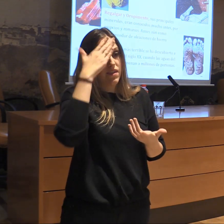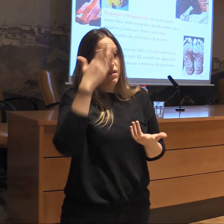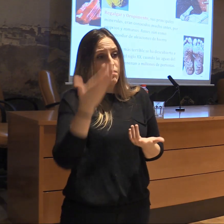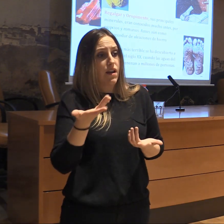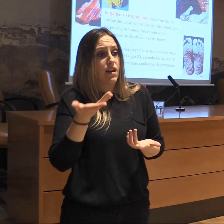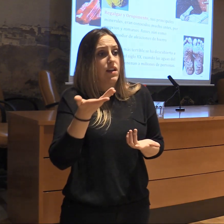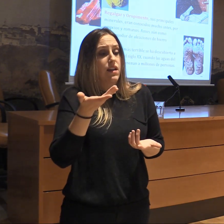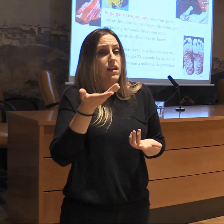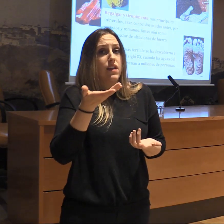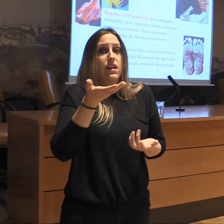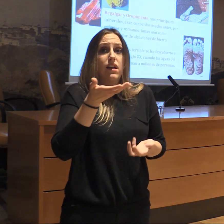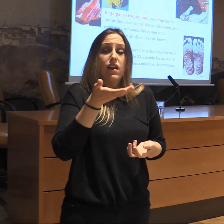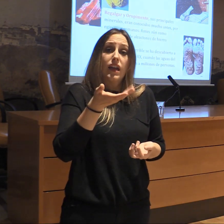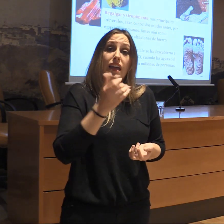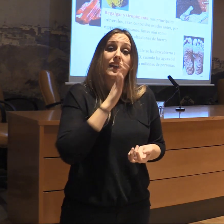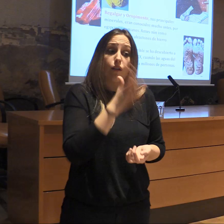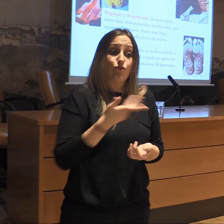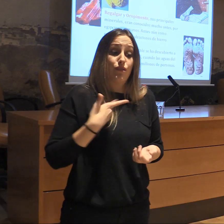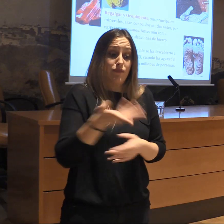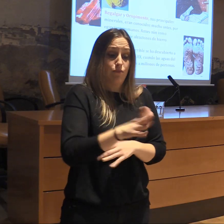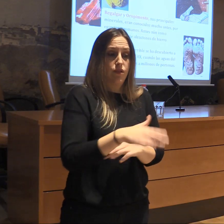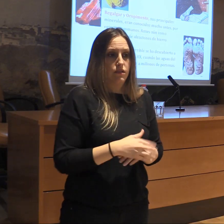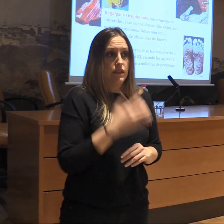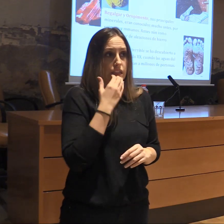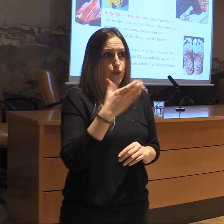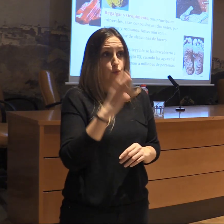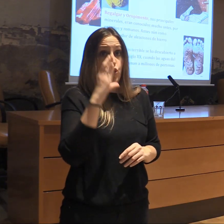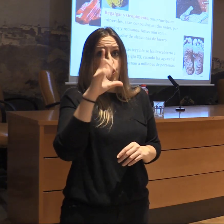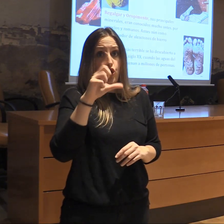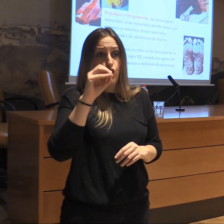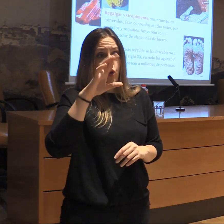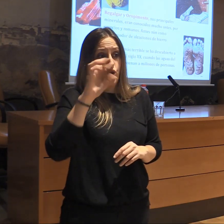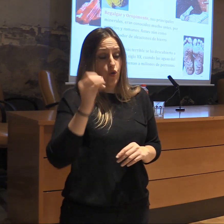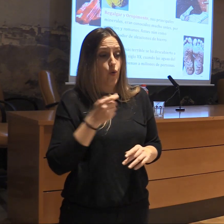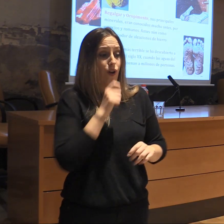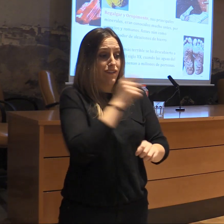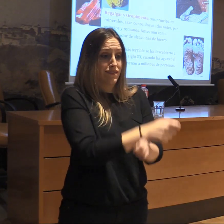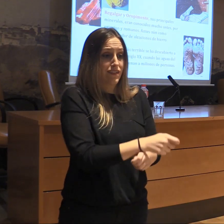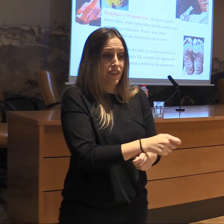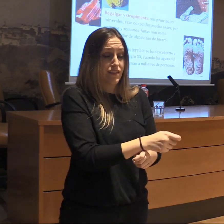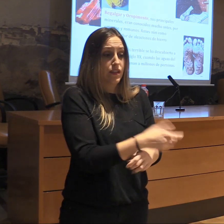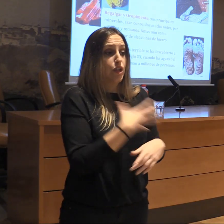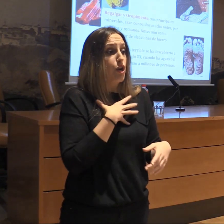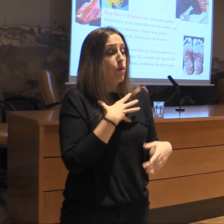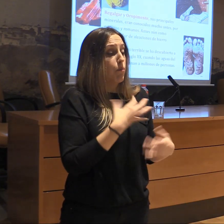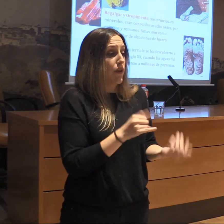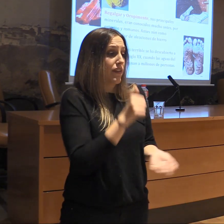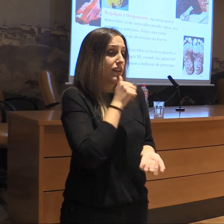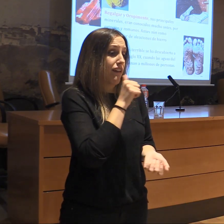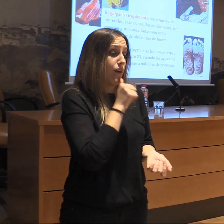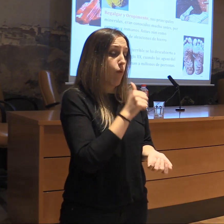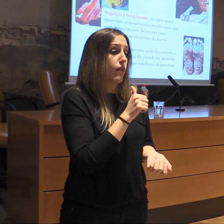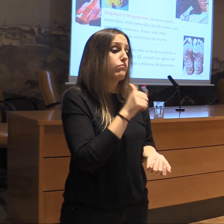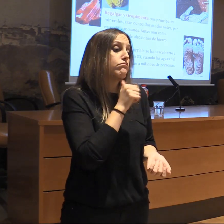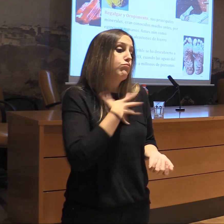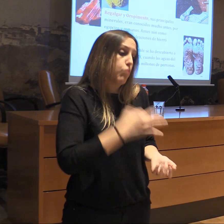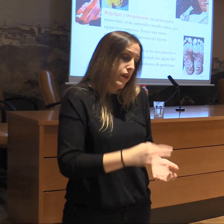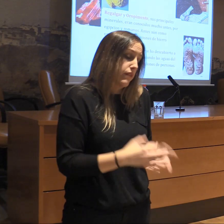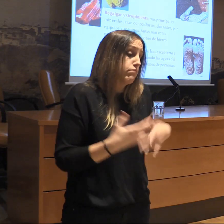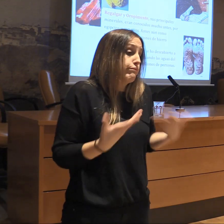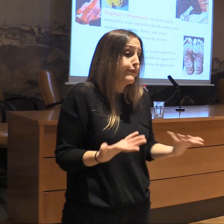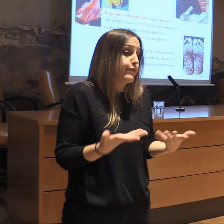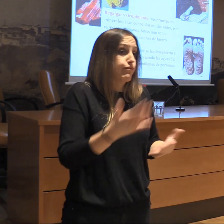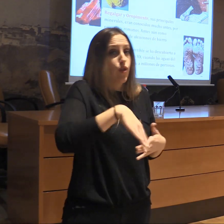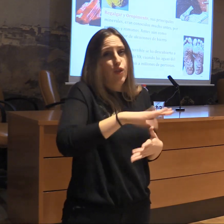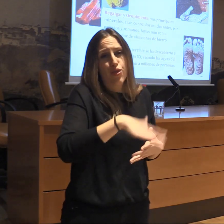es añadir cloro es una forma muy simple de potabilizar agua. Pero bueno, estamos hablando de regiones que no